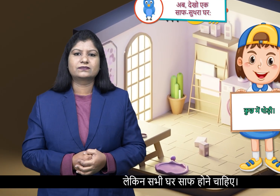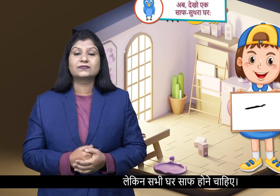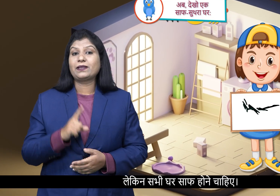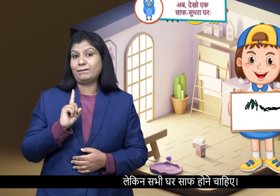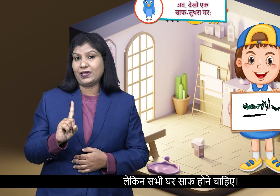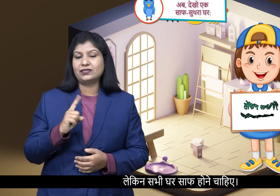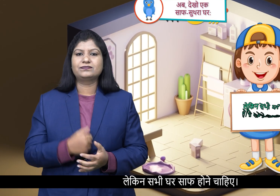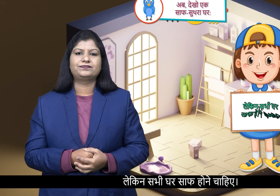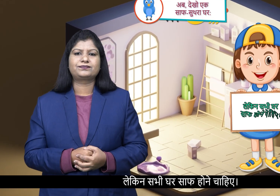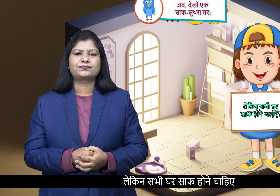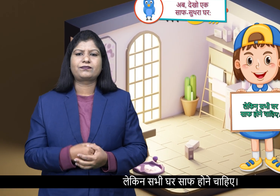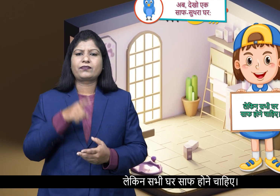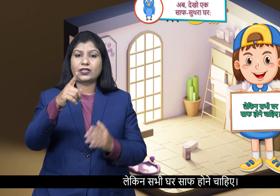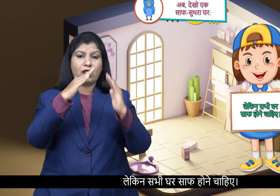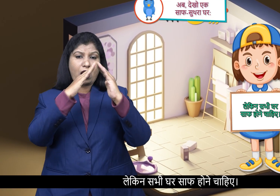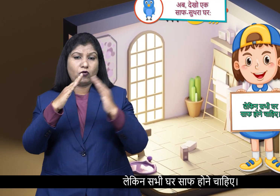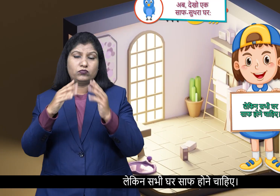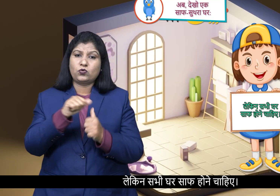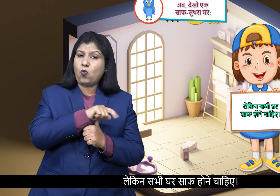लेकिन सभी घर साफ होने चाहिए।